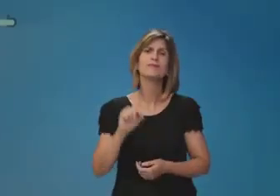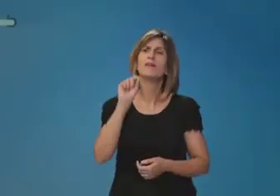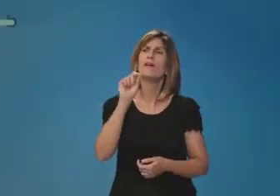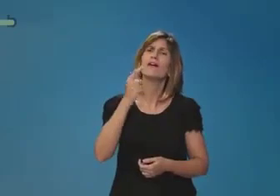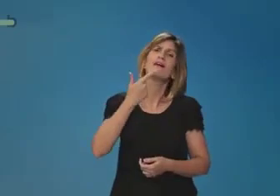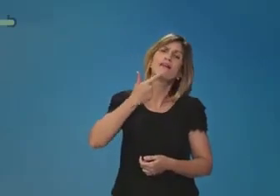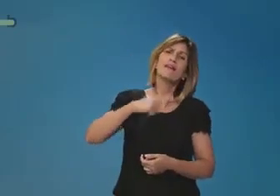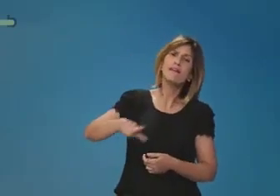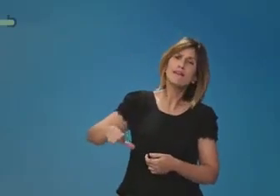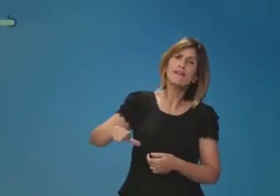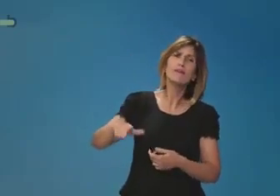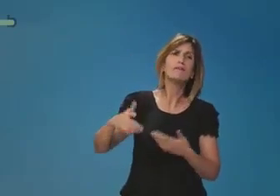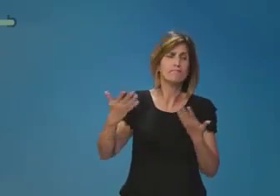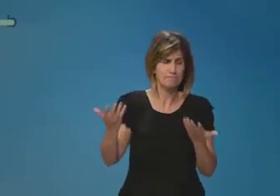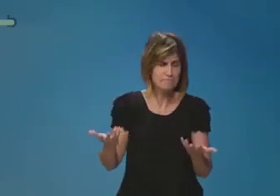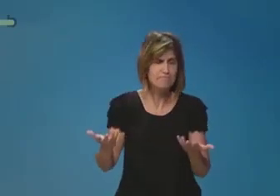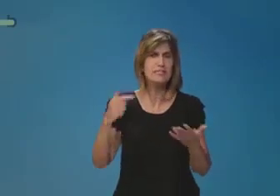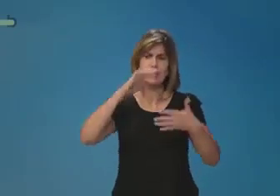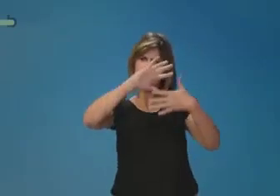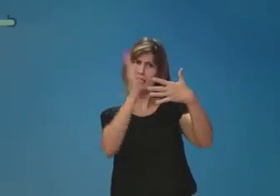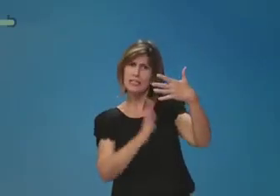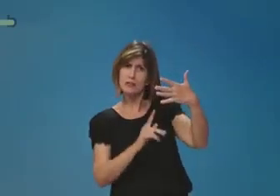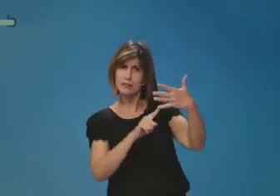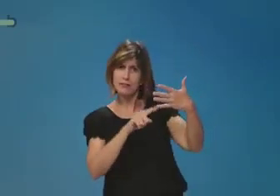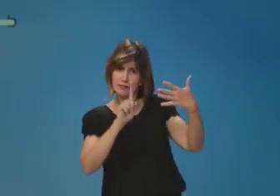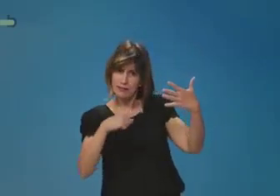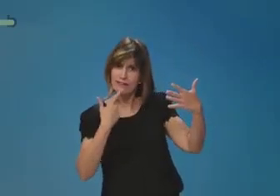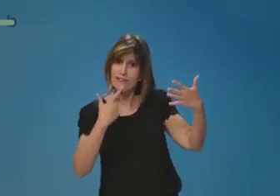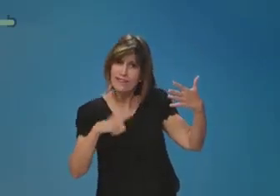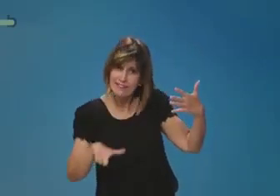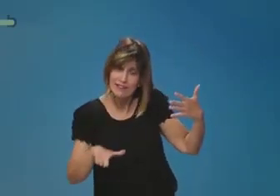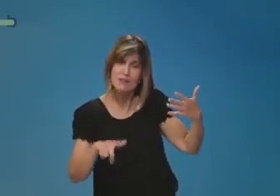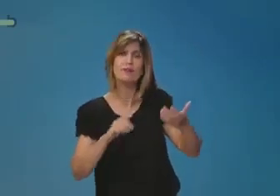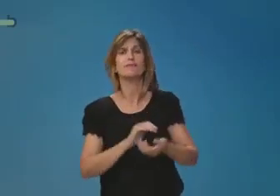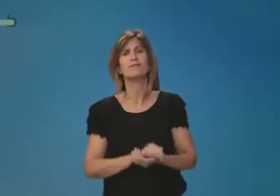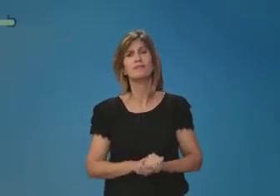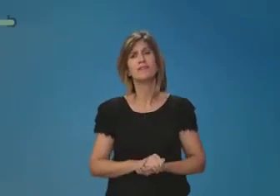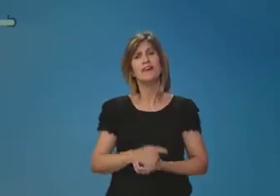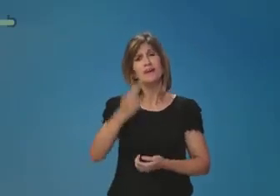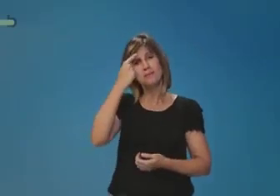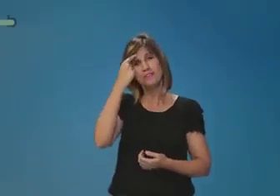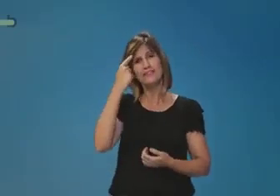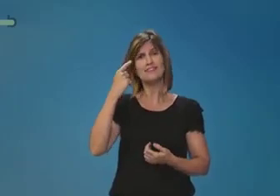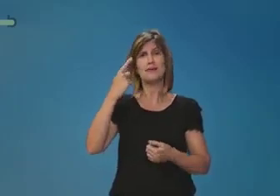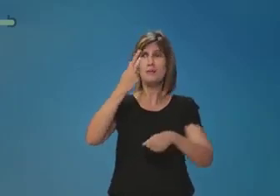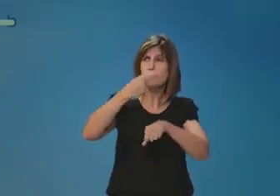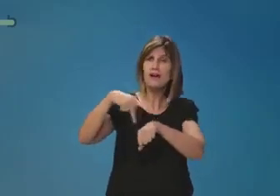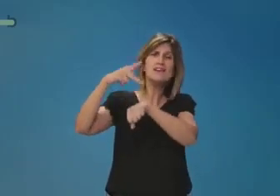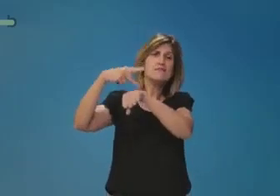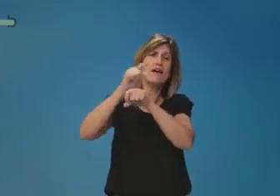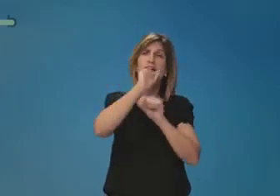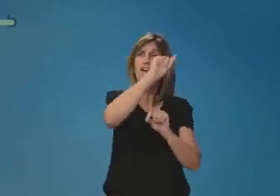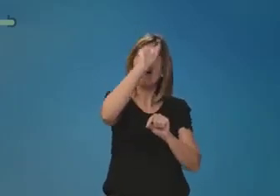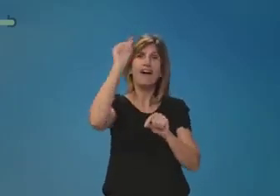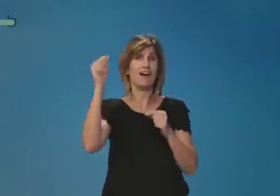O que é língua? Libras. Que língua é esta? Muitos pensam que em diversos países se